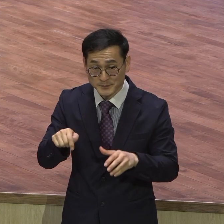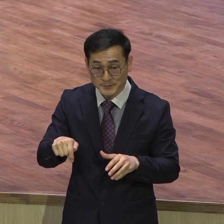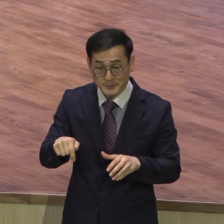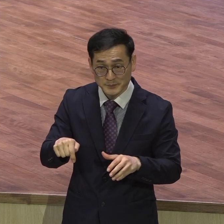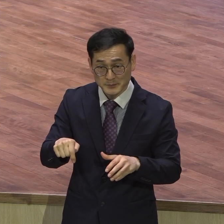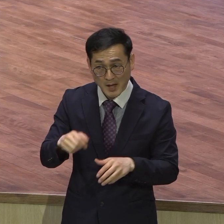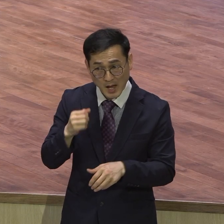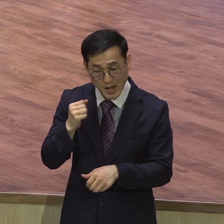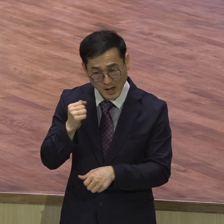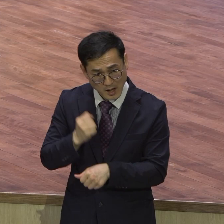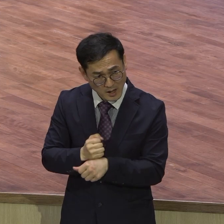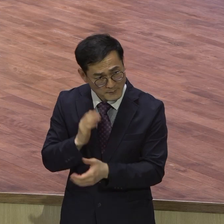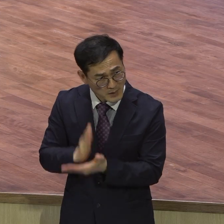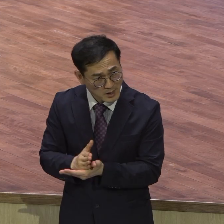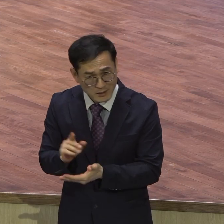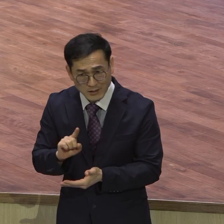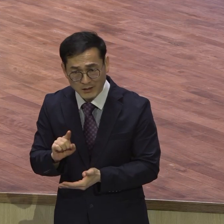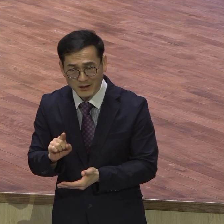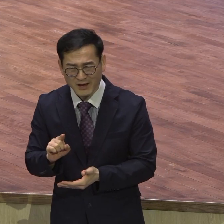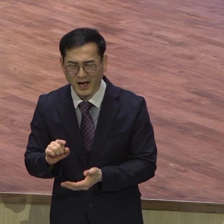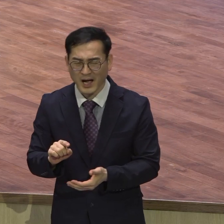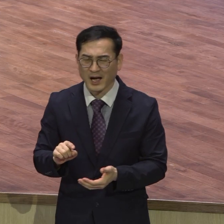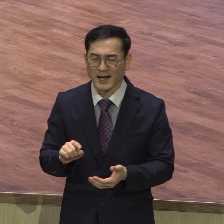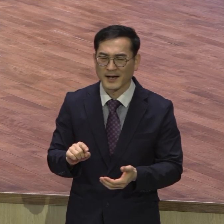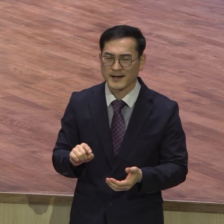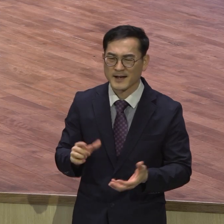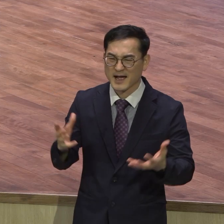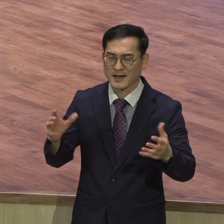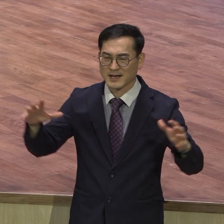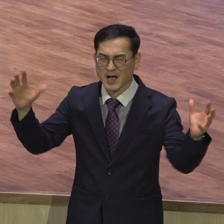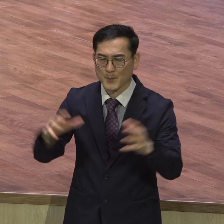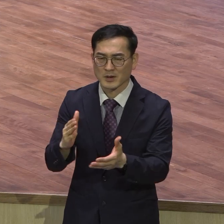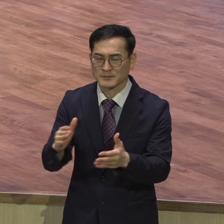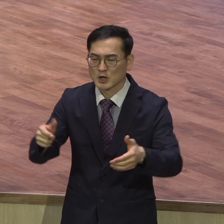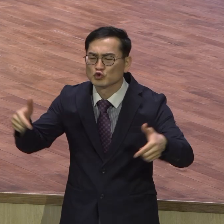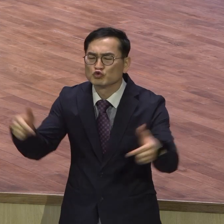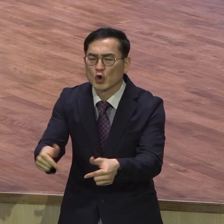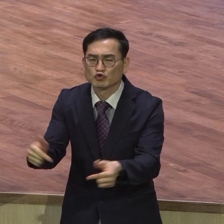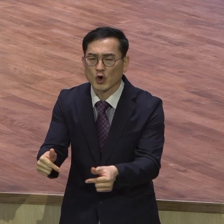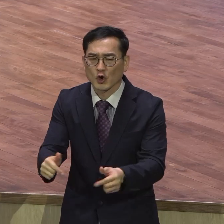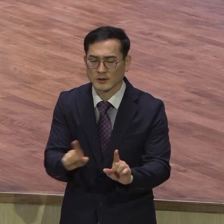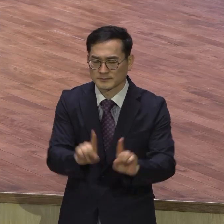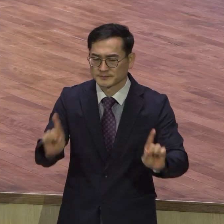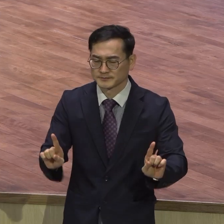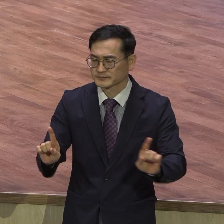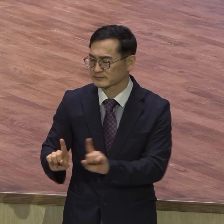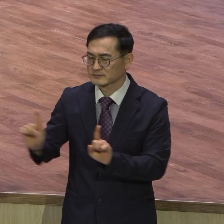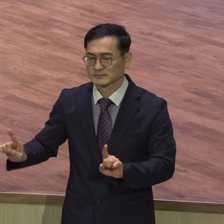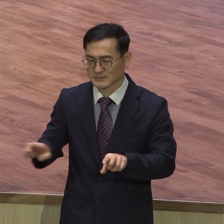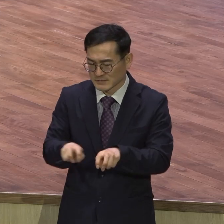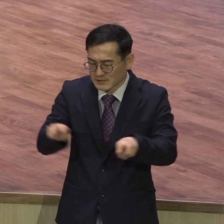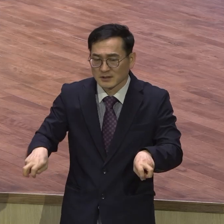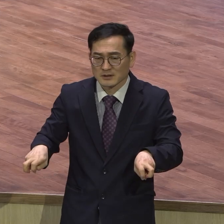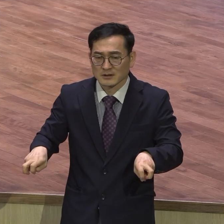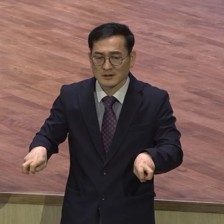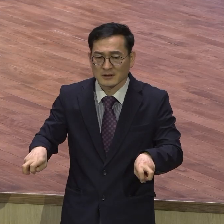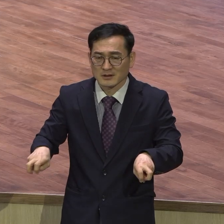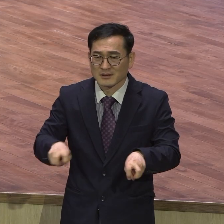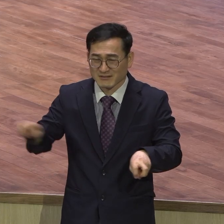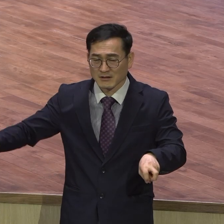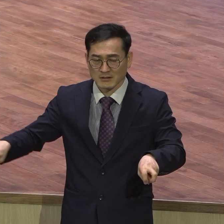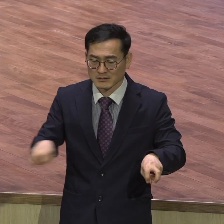할 수도 없고 최소화. 바로 최소화. 최소화 하시기 위해서 한 칸씩 떼어서 의자를 어쩔 수 없이